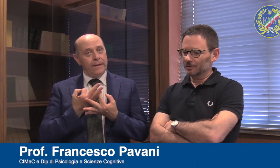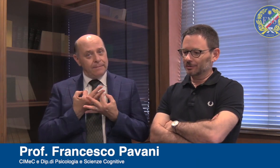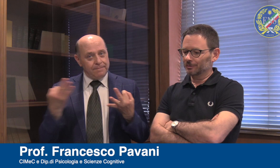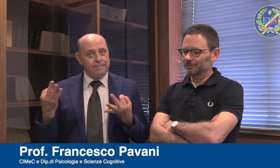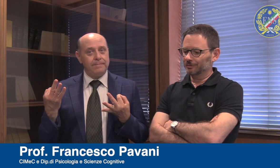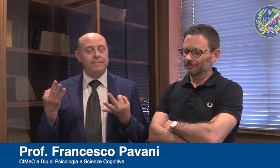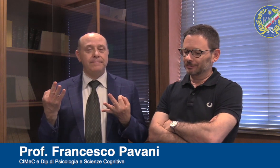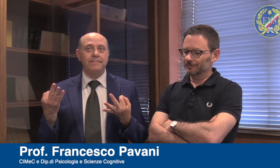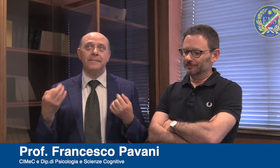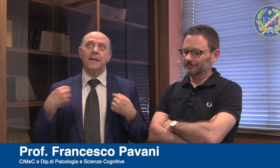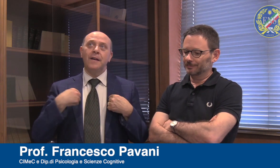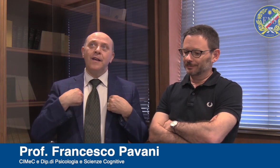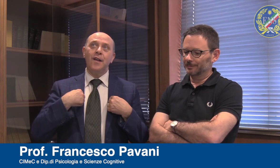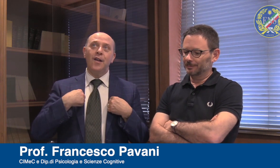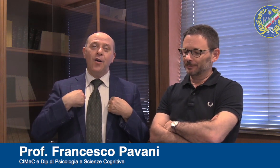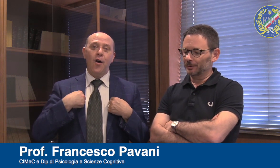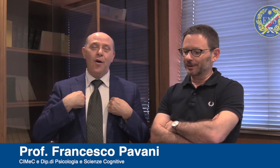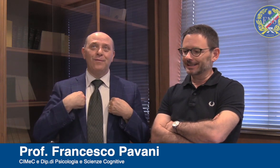Io sono